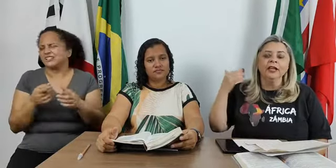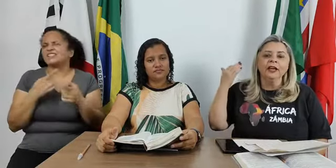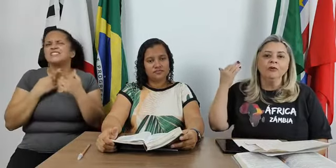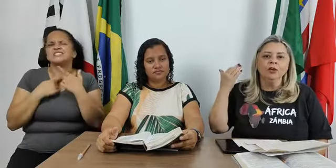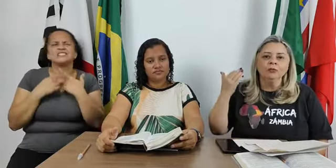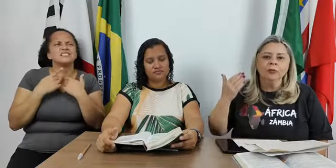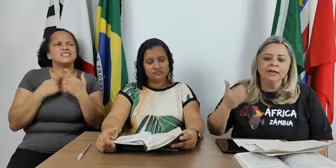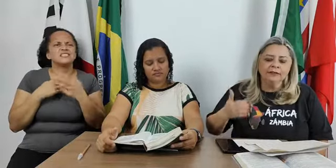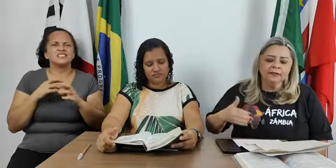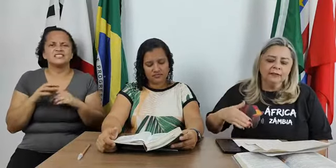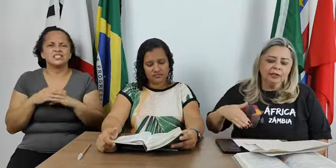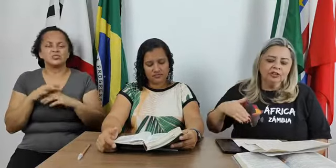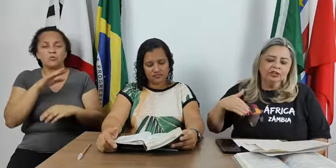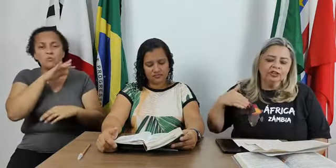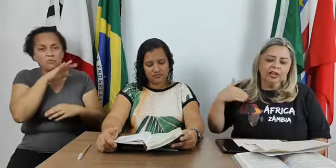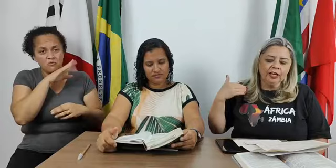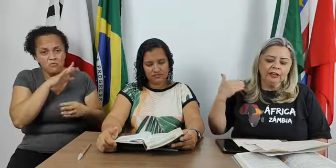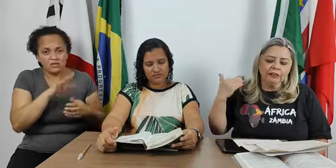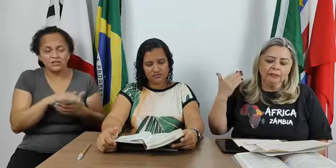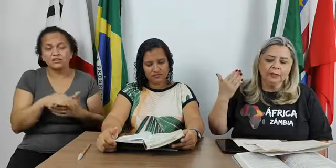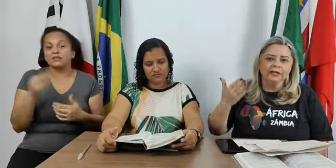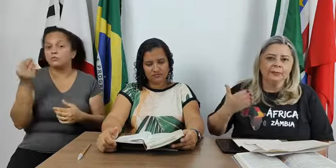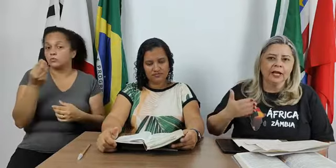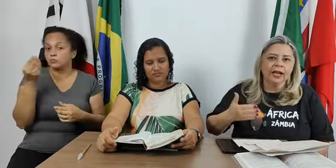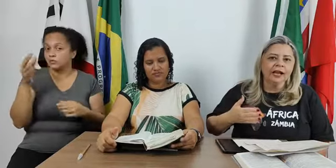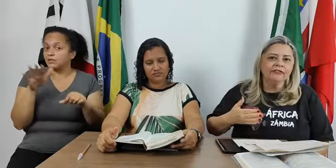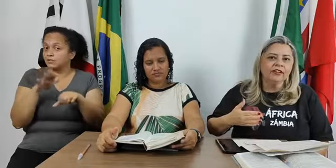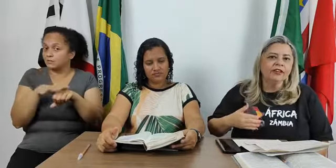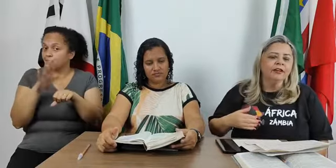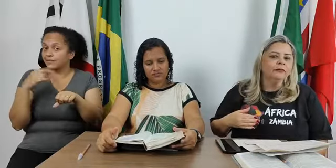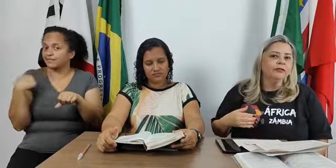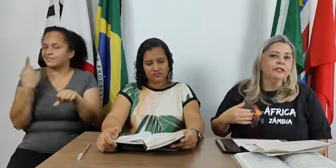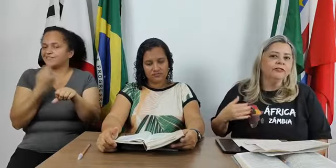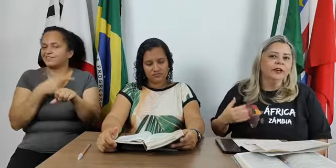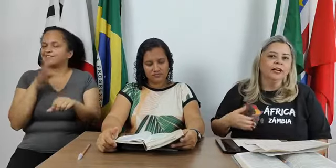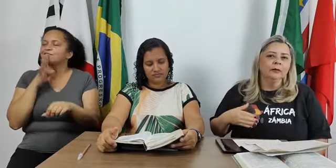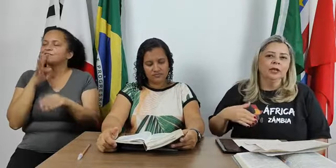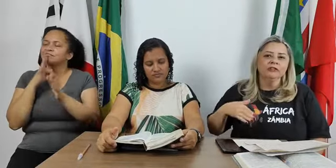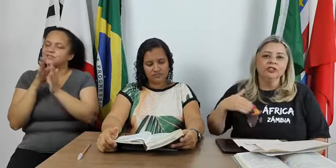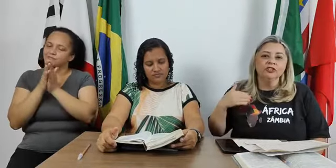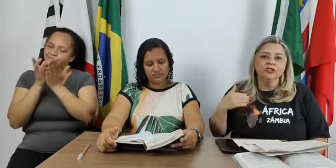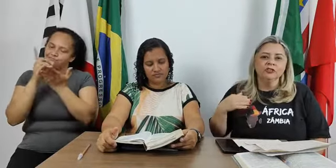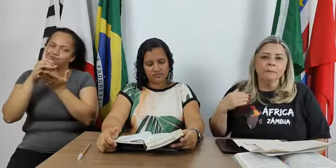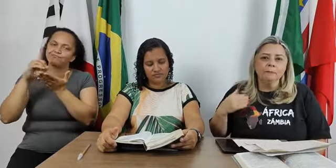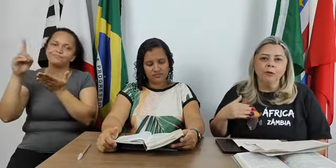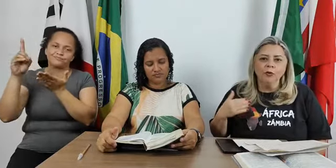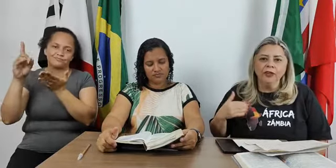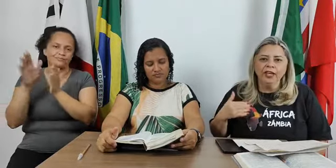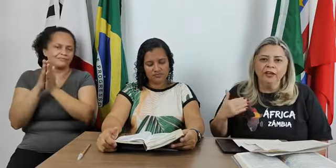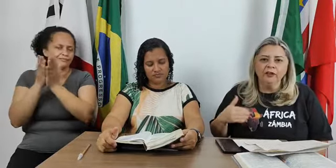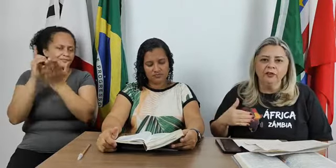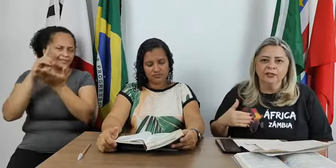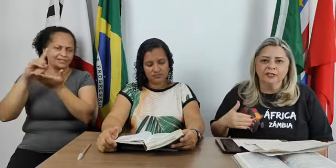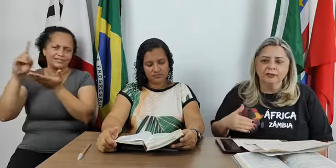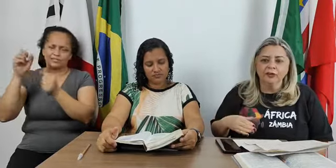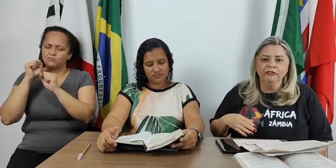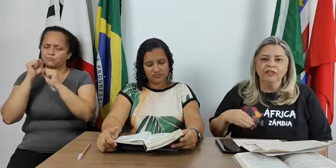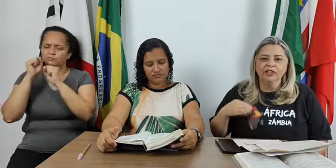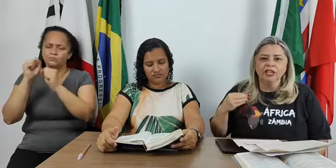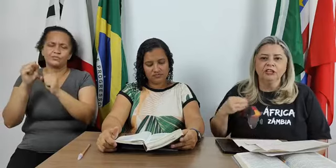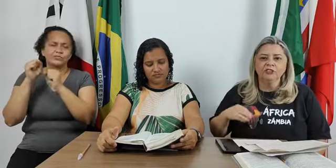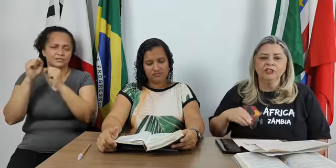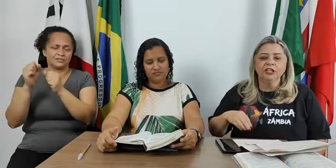adâmica, né? Quanto mais a gente entra para essa palavra, por isso que fala que a palavra de Deus é poderosa,